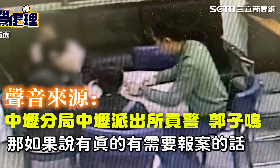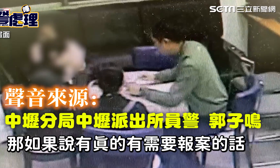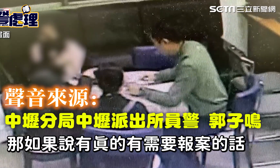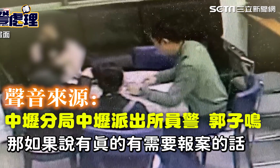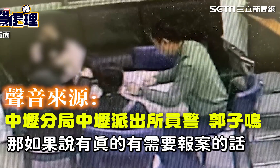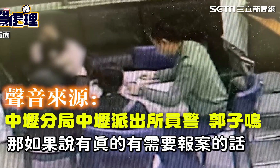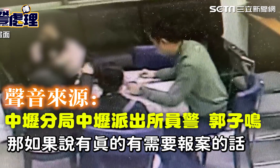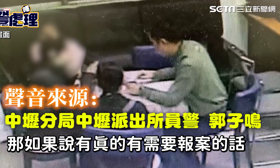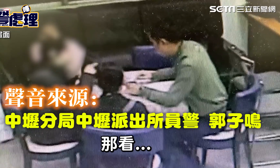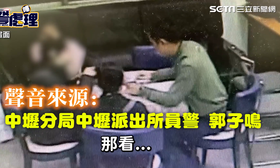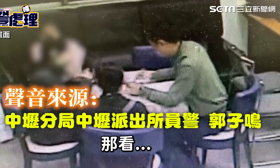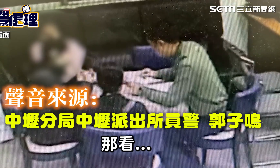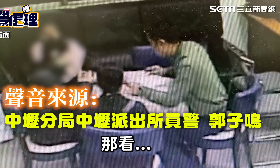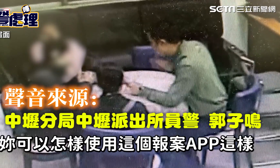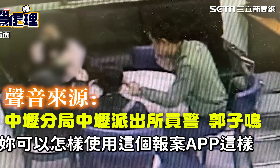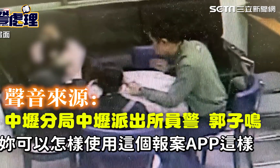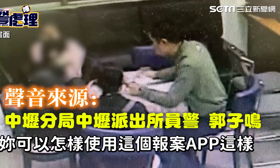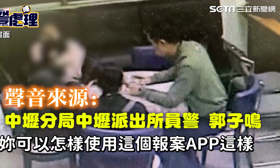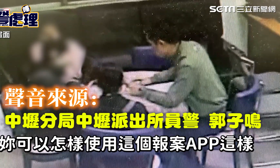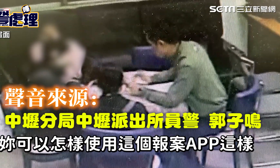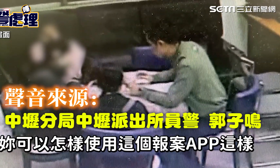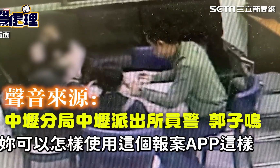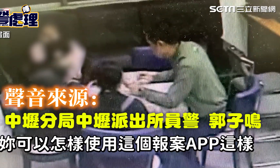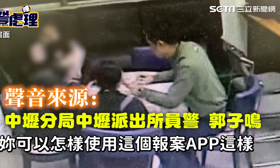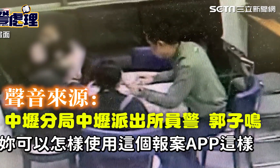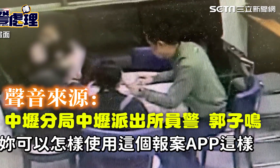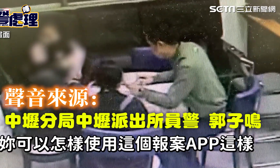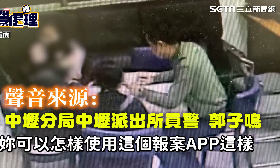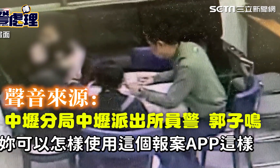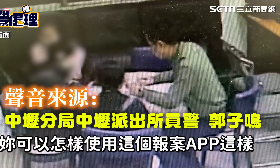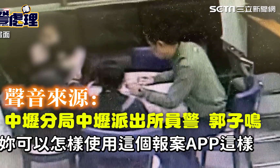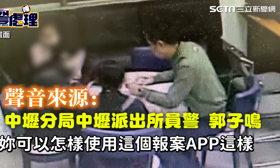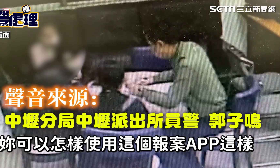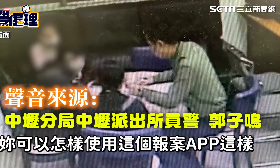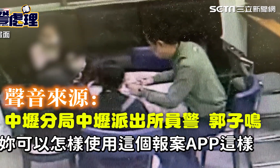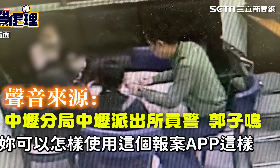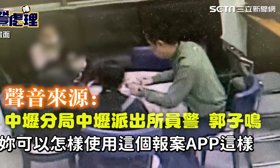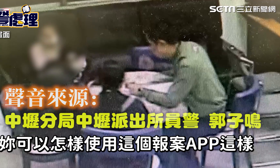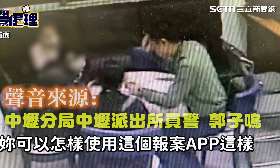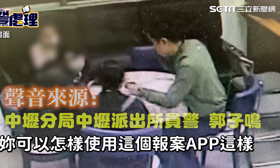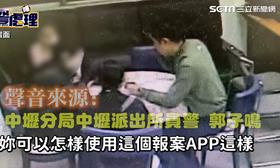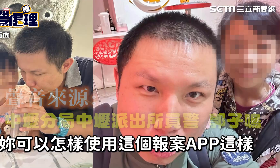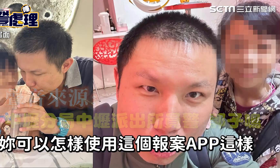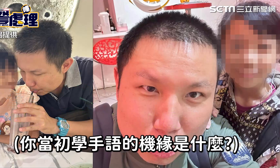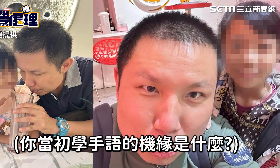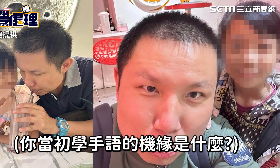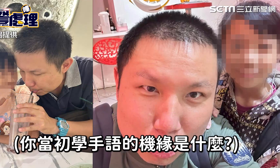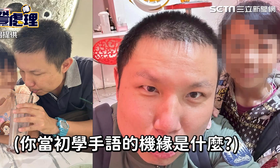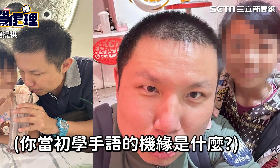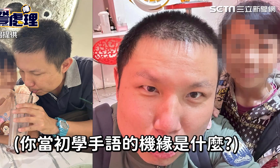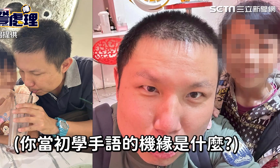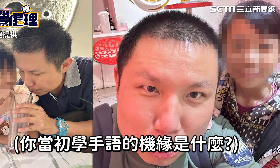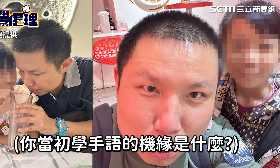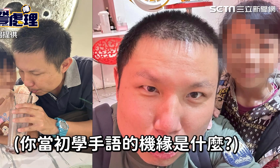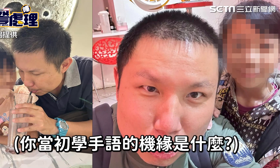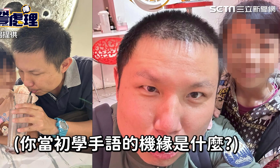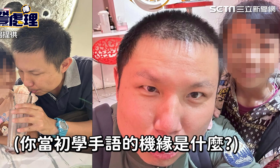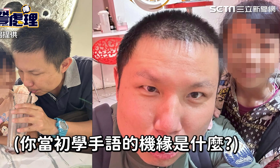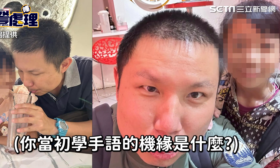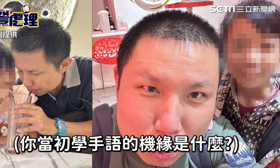需要报案的话，那看你可以怎样使用这个报案 APP 这样。 您当初学这个手语的机缘是